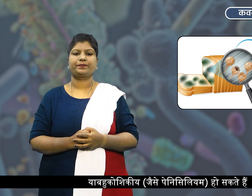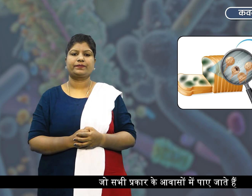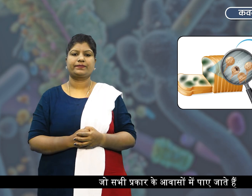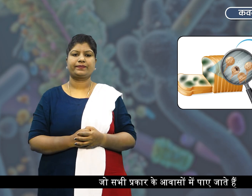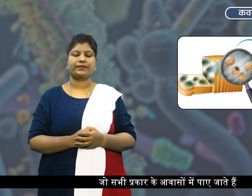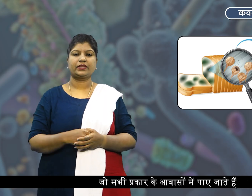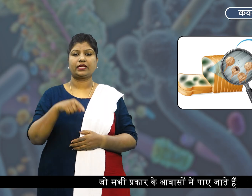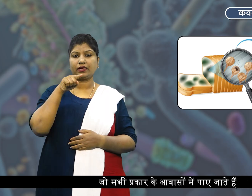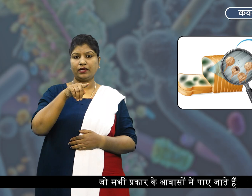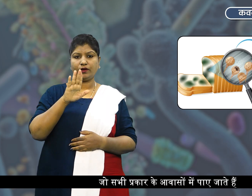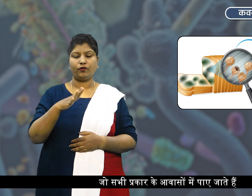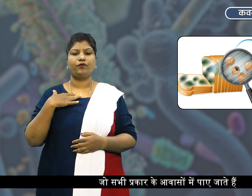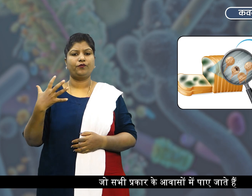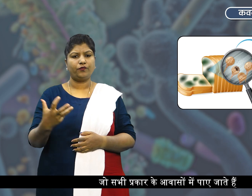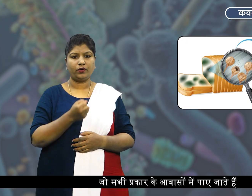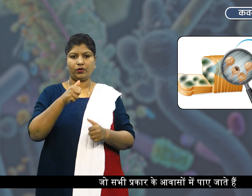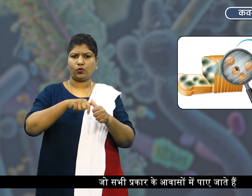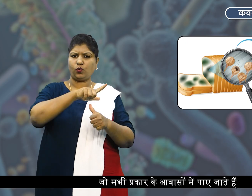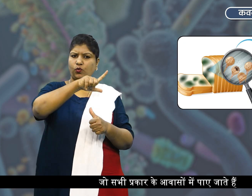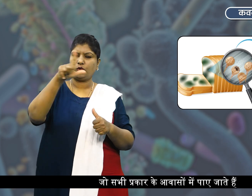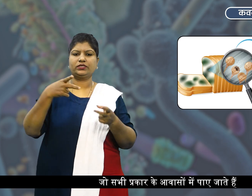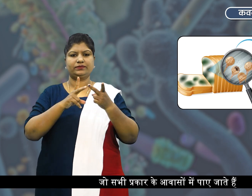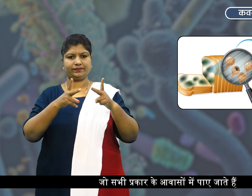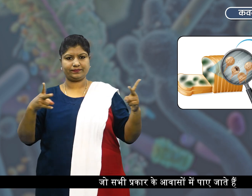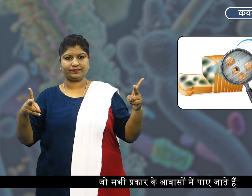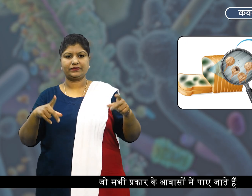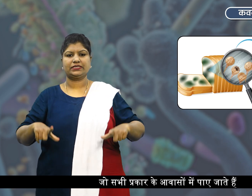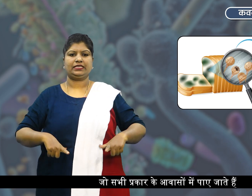जो सभी प्रकार के आवासों में पाए जाते हैं,